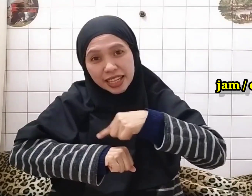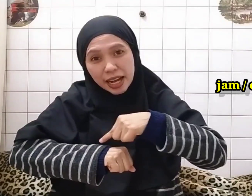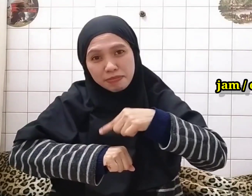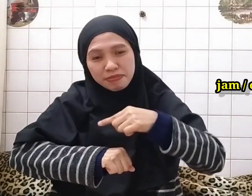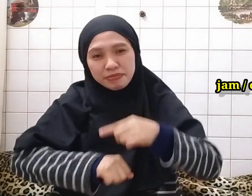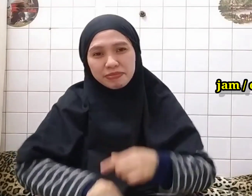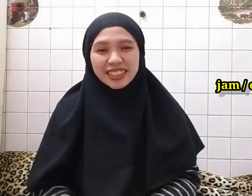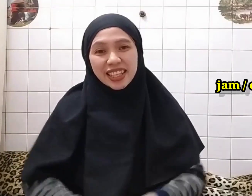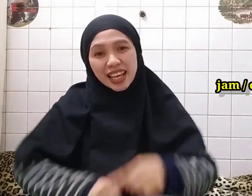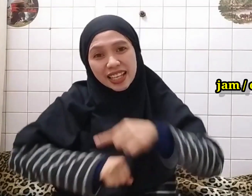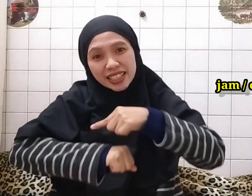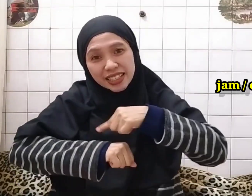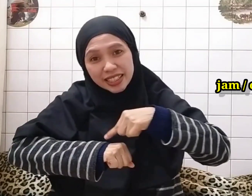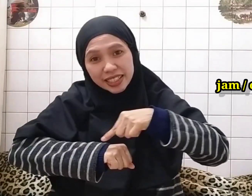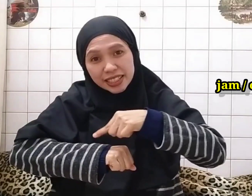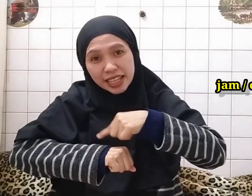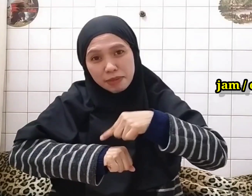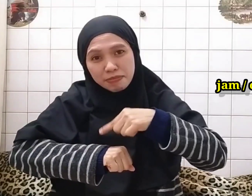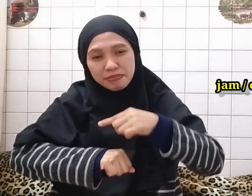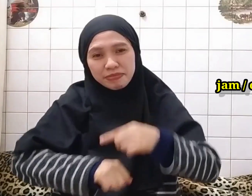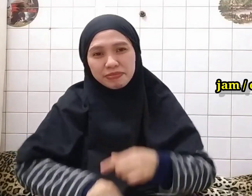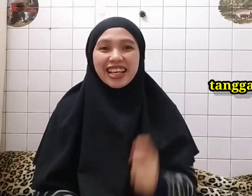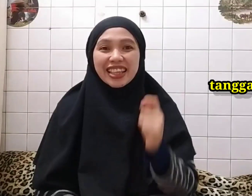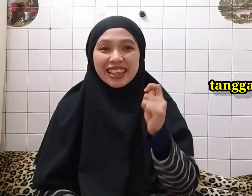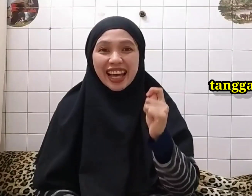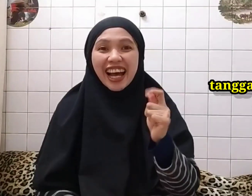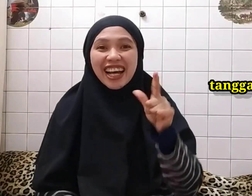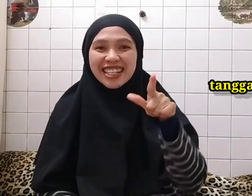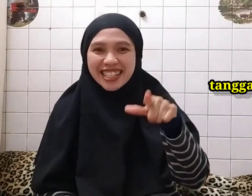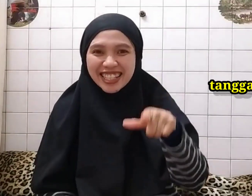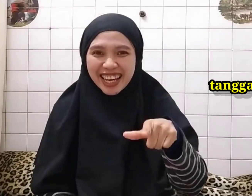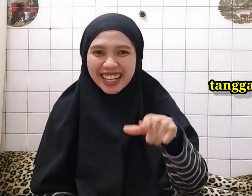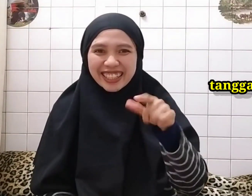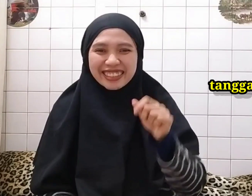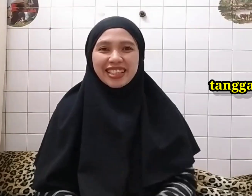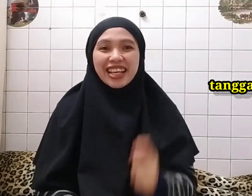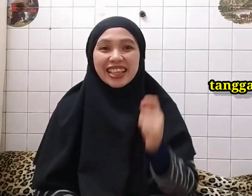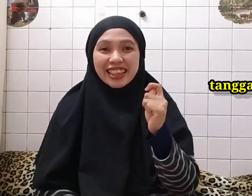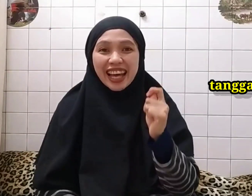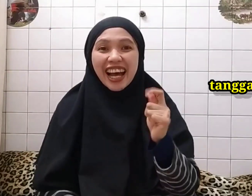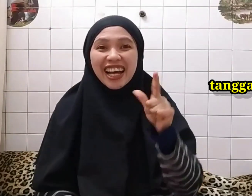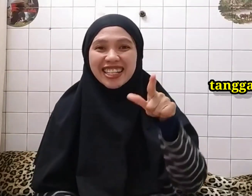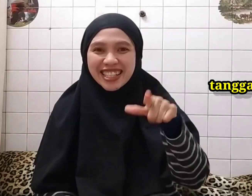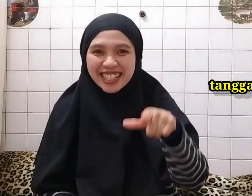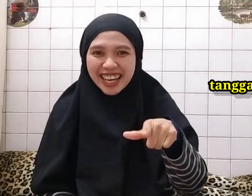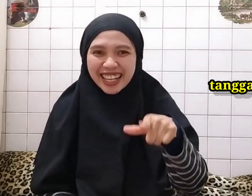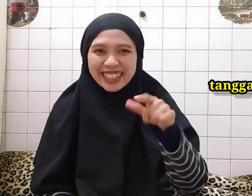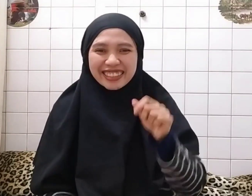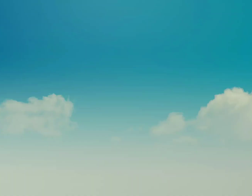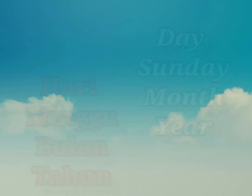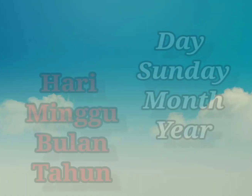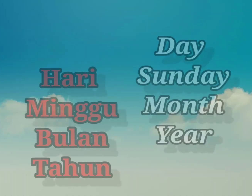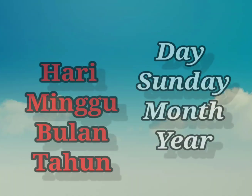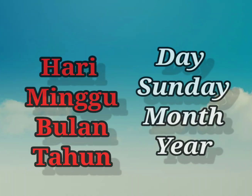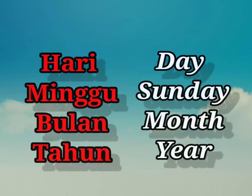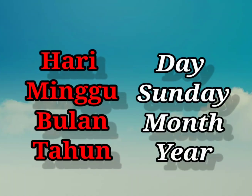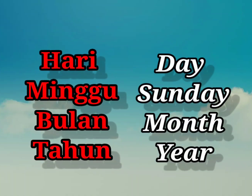Jam. Jam. Tanggal. Tanggal.